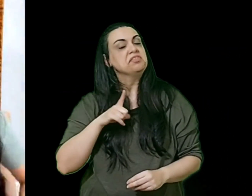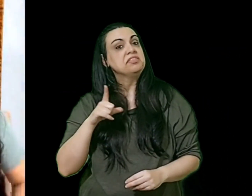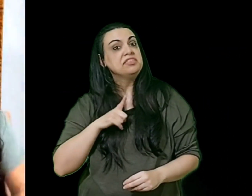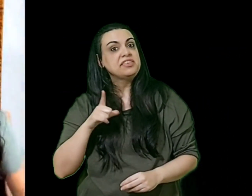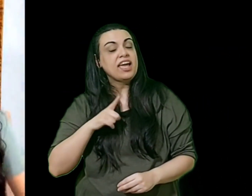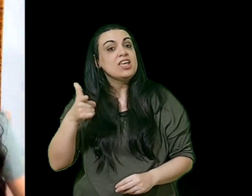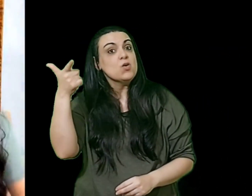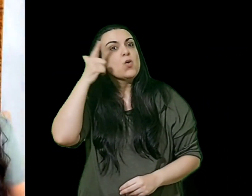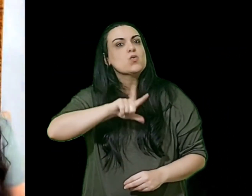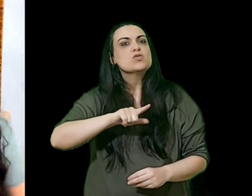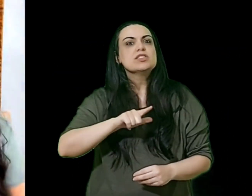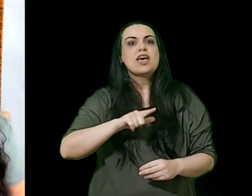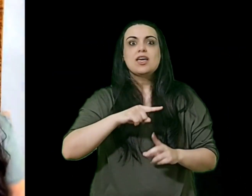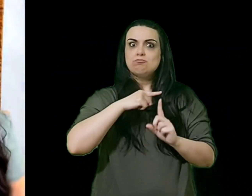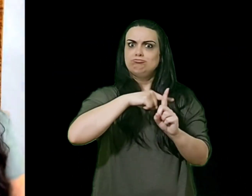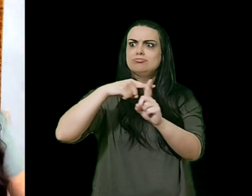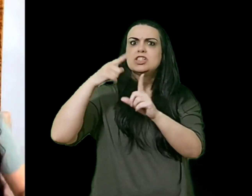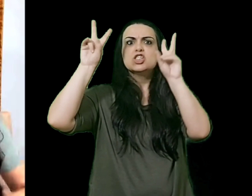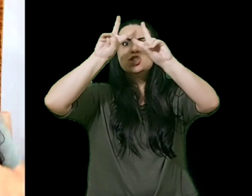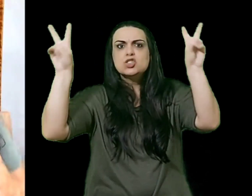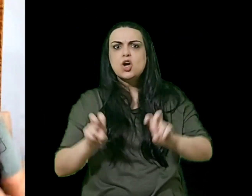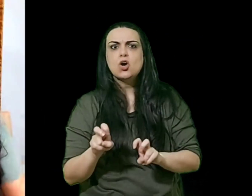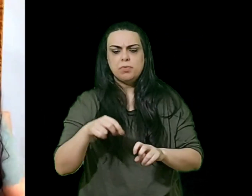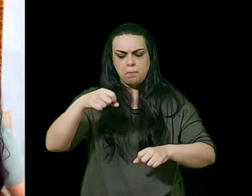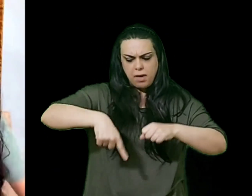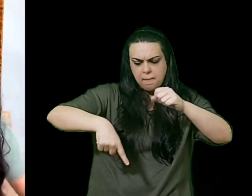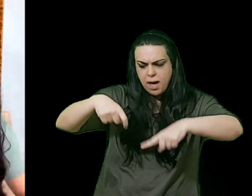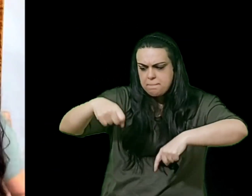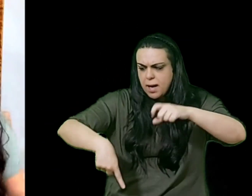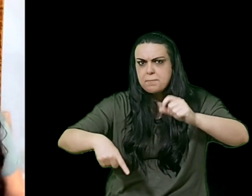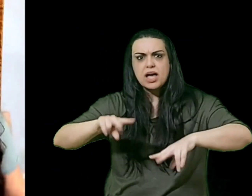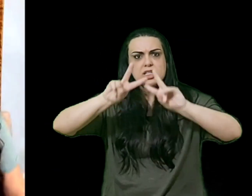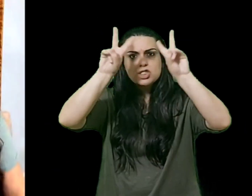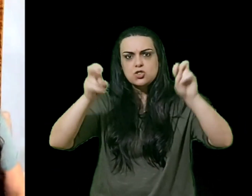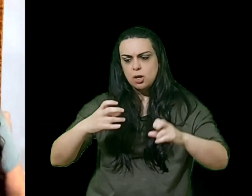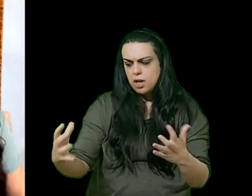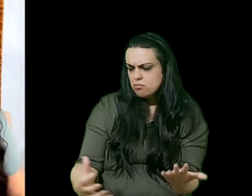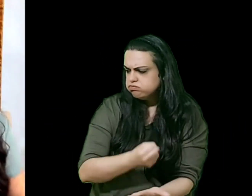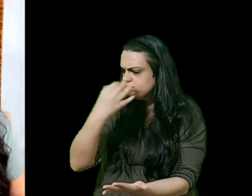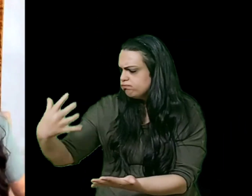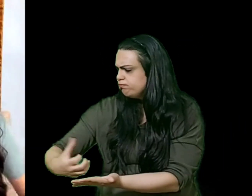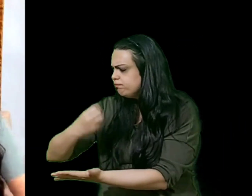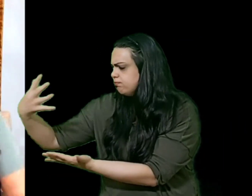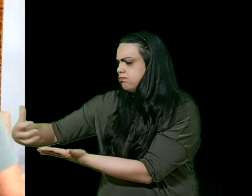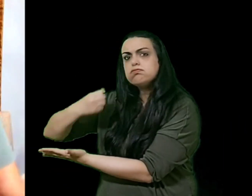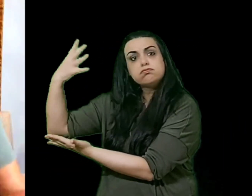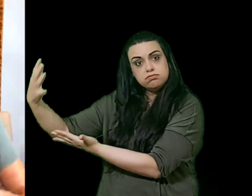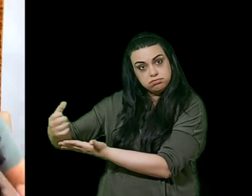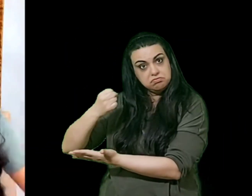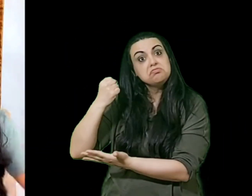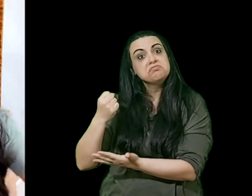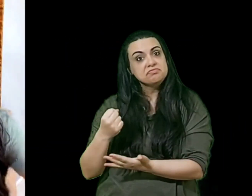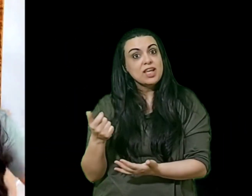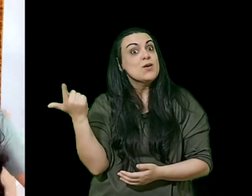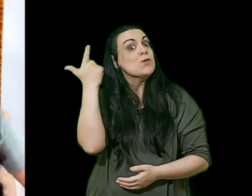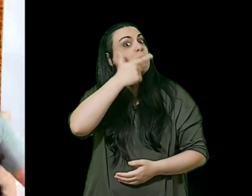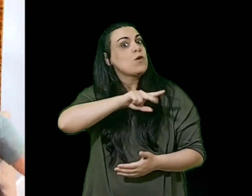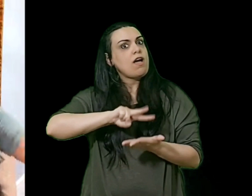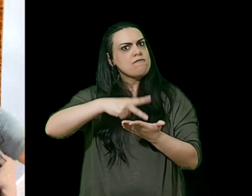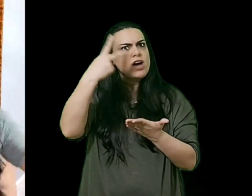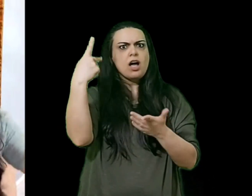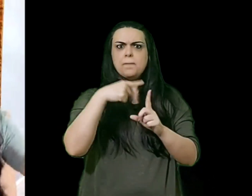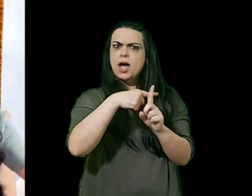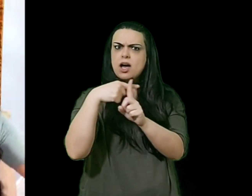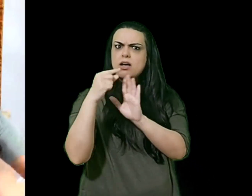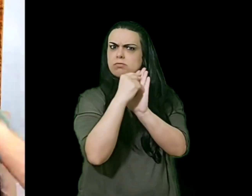a semeadura, sobre a colheita. Isso dava para eles uma vantagem muito grande sobre a direção, né,